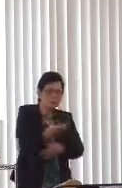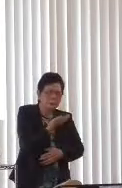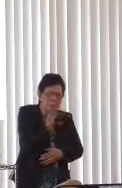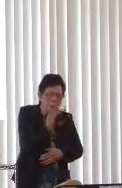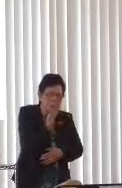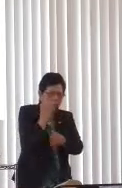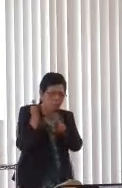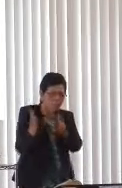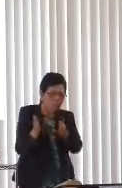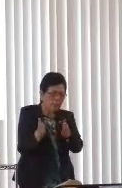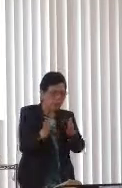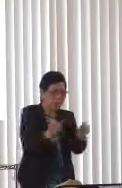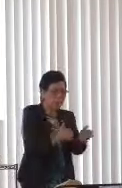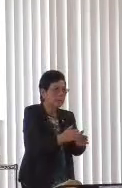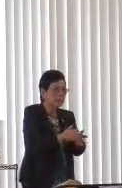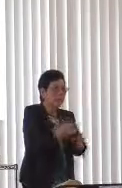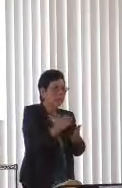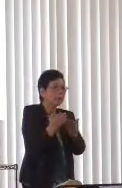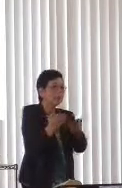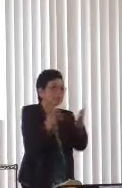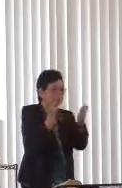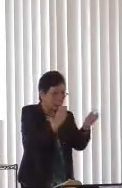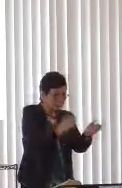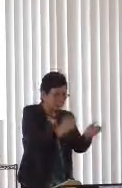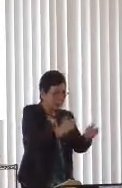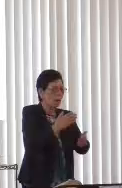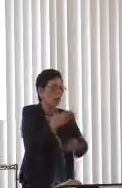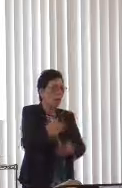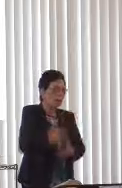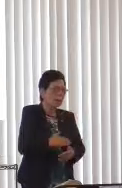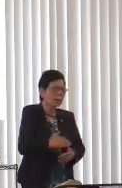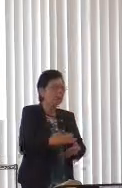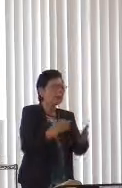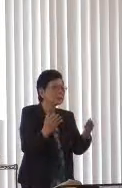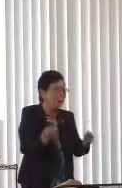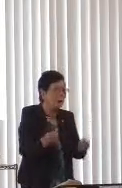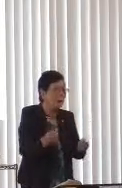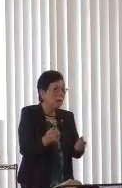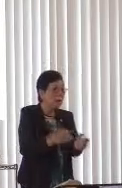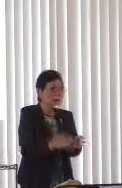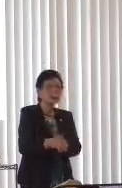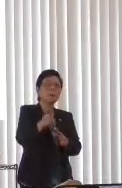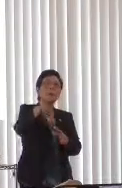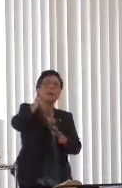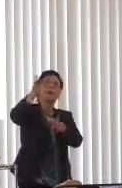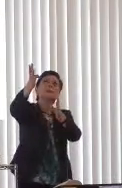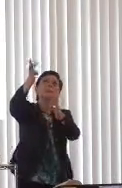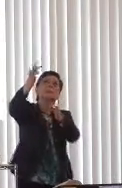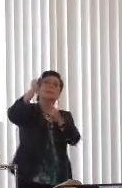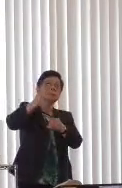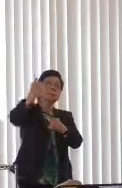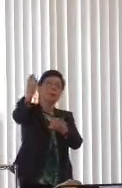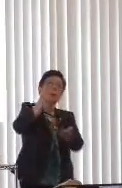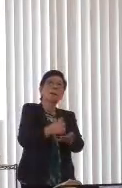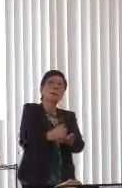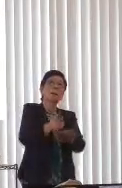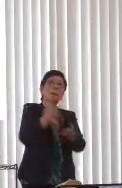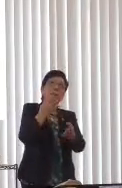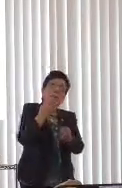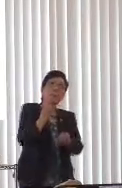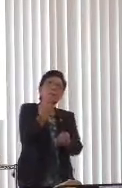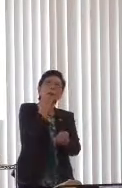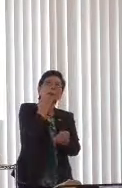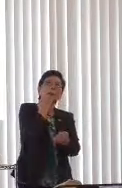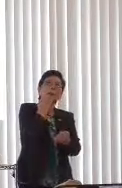ました。イエス様はいつ来られるかは分かりません。どうぞいつ来られてもよいように、今日